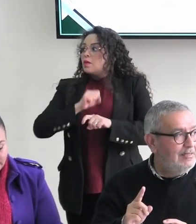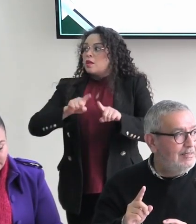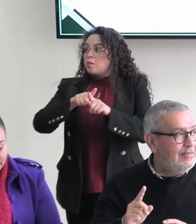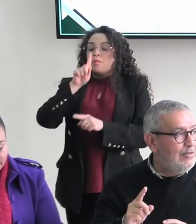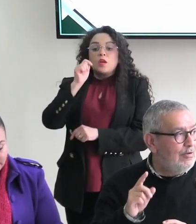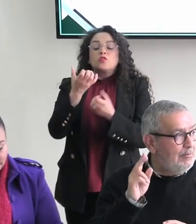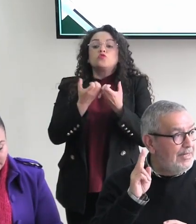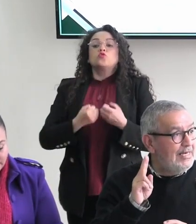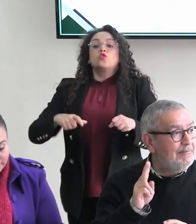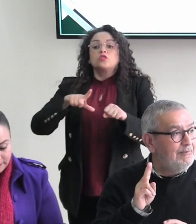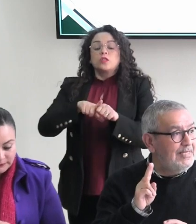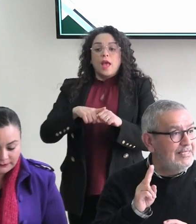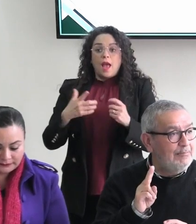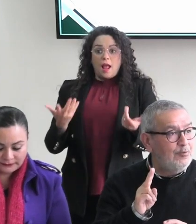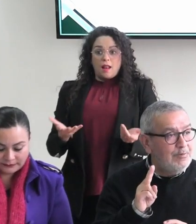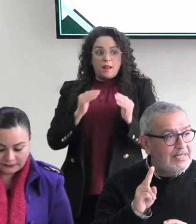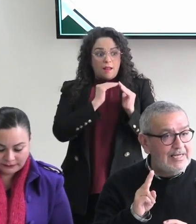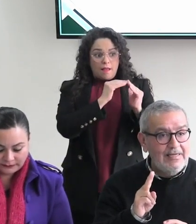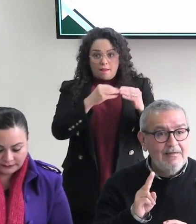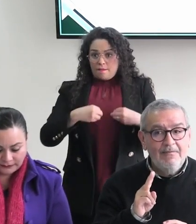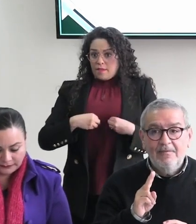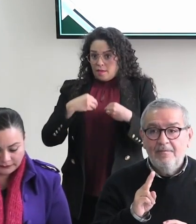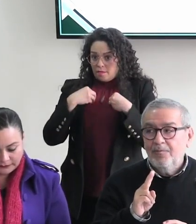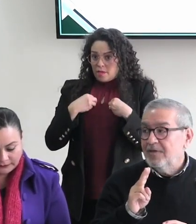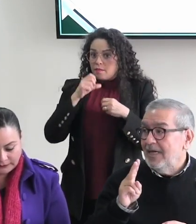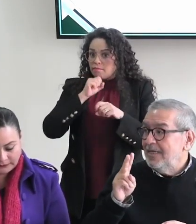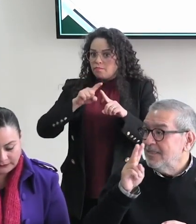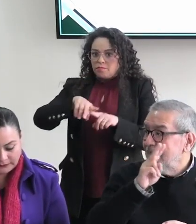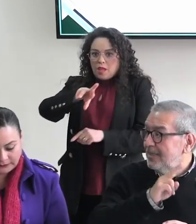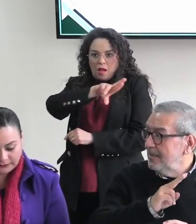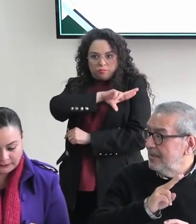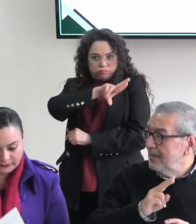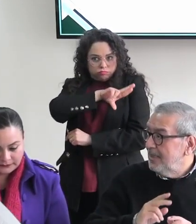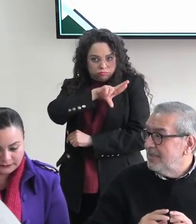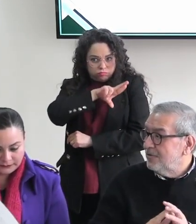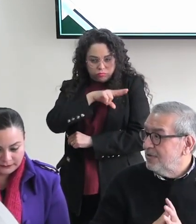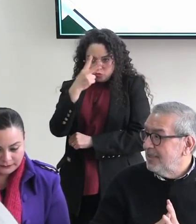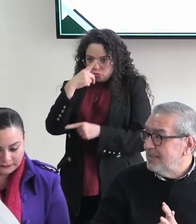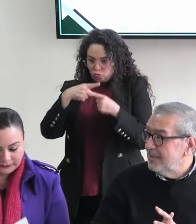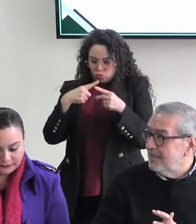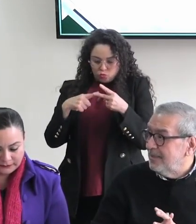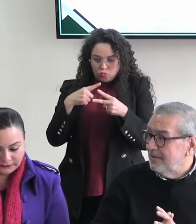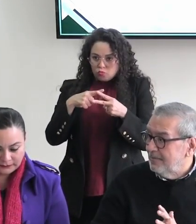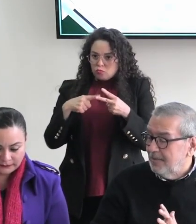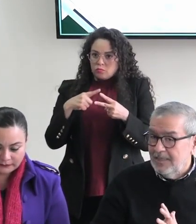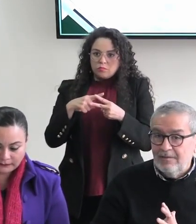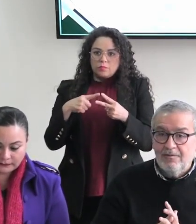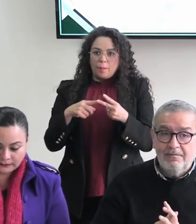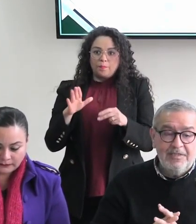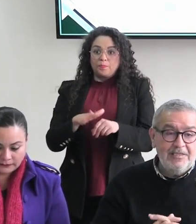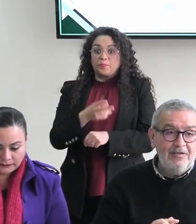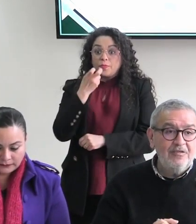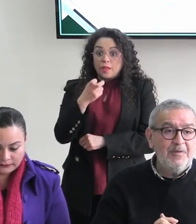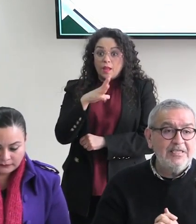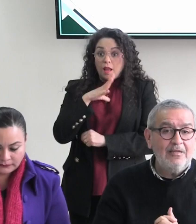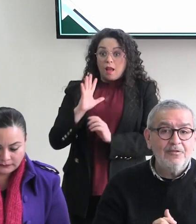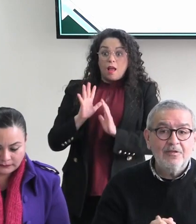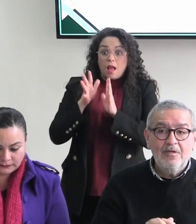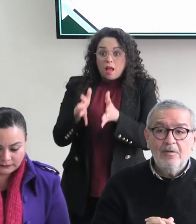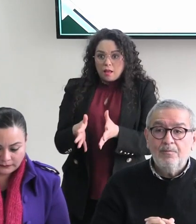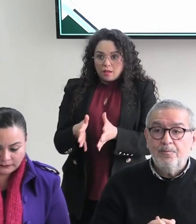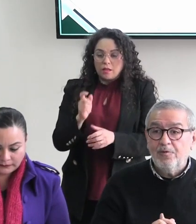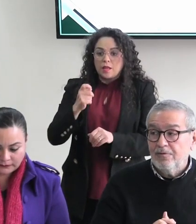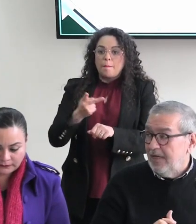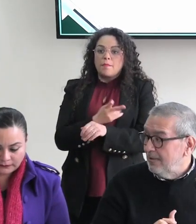social, igual para la vivienda pública, porque ahí están las cosas que en sexenios